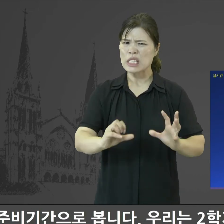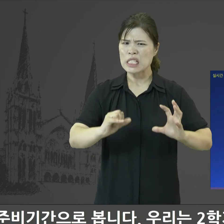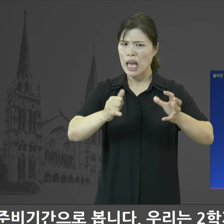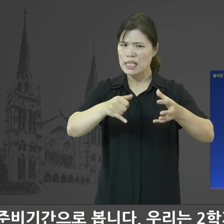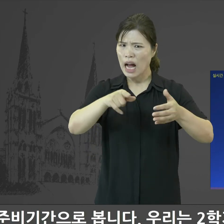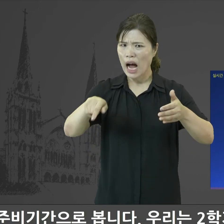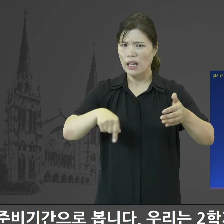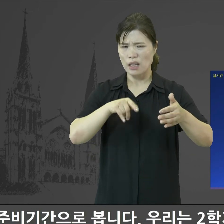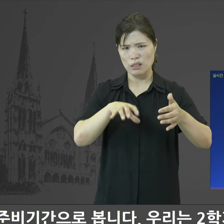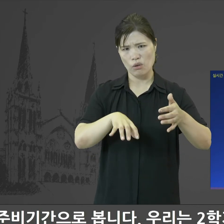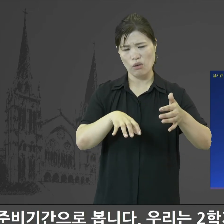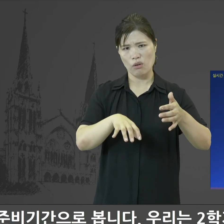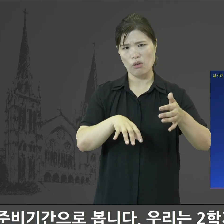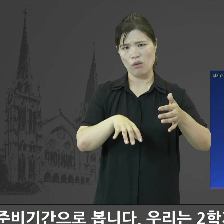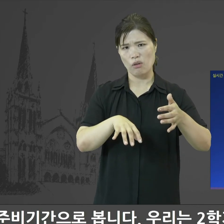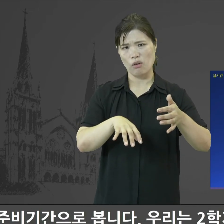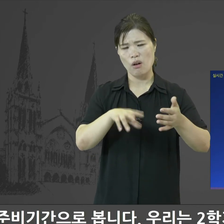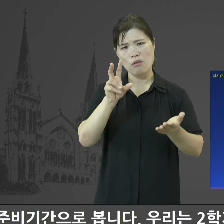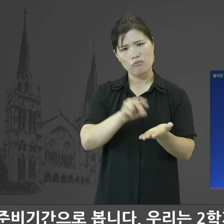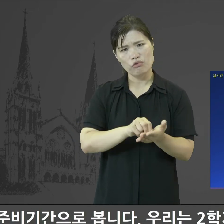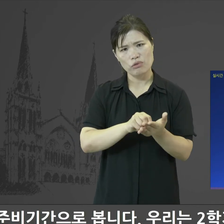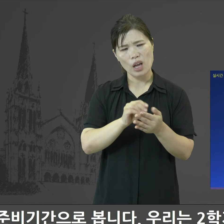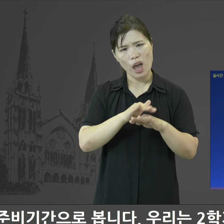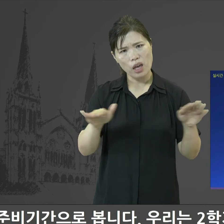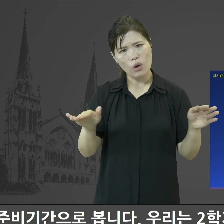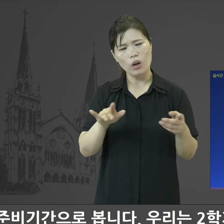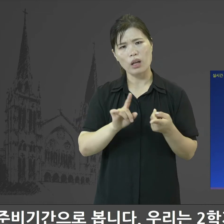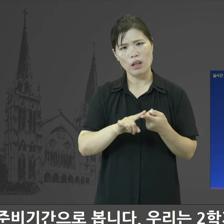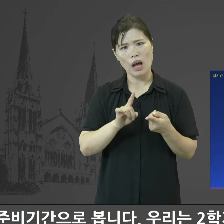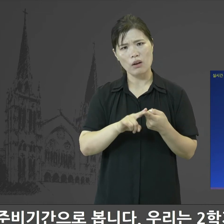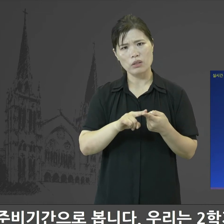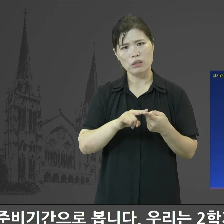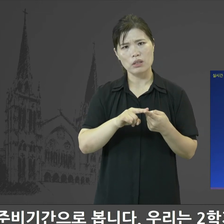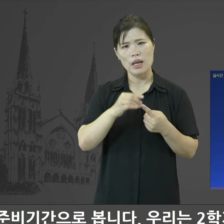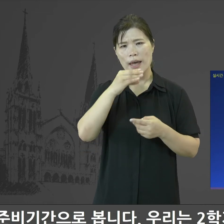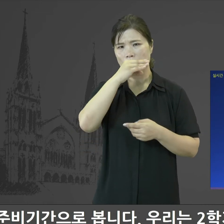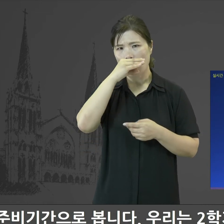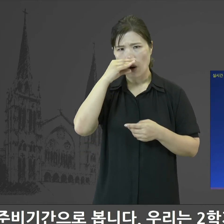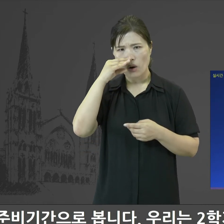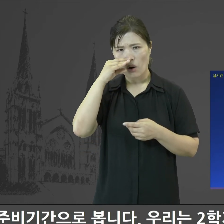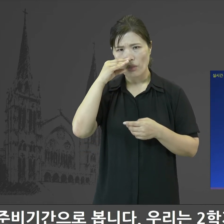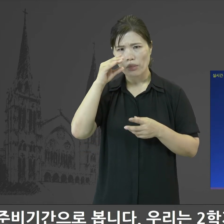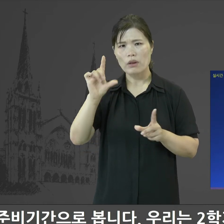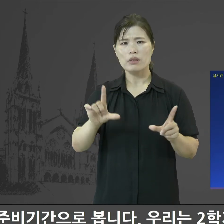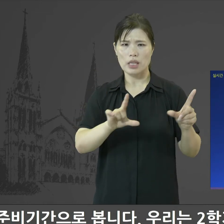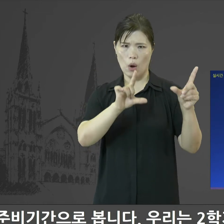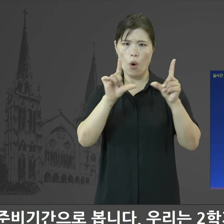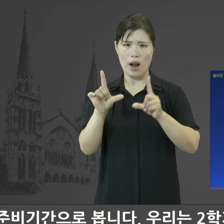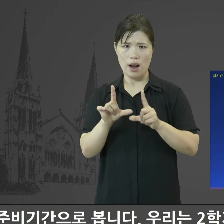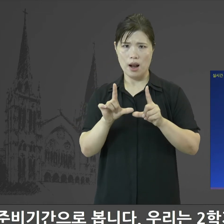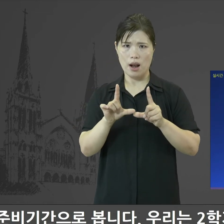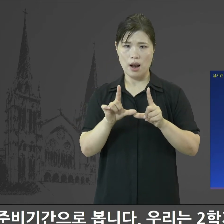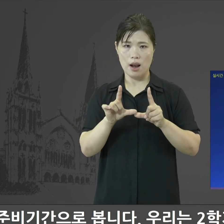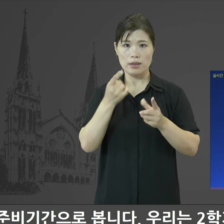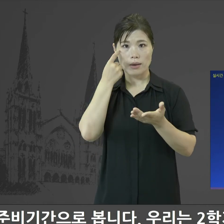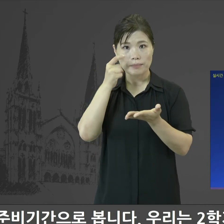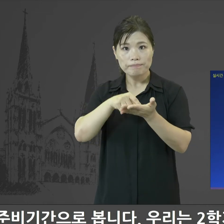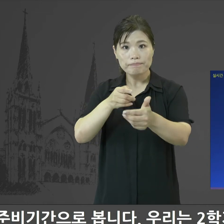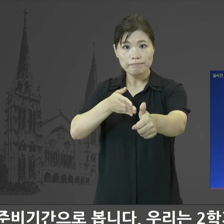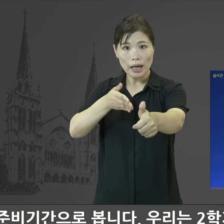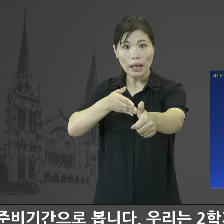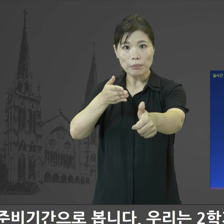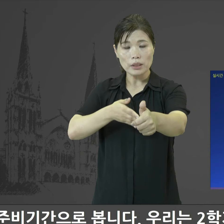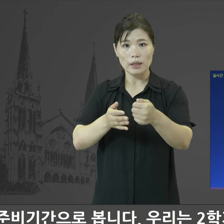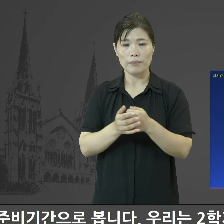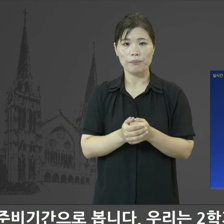이 시대에 문제 해결의 열쇠를 경건 생활에서 찾으시기를 권면합니다.